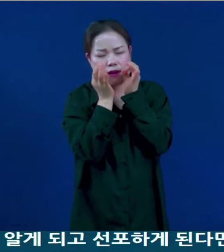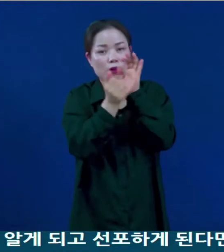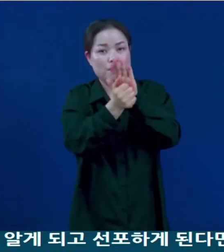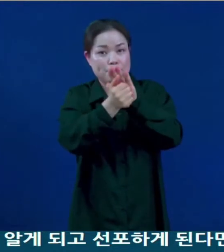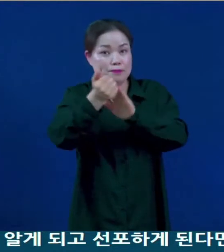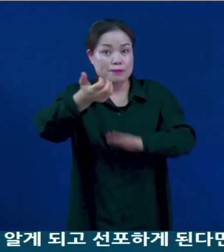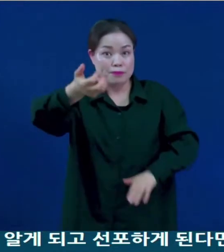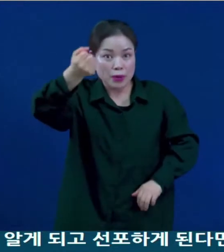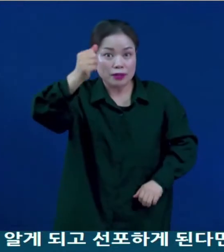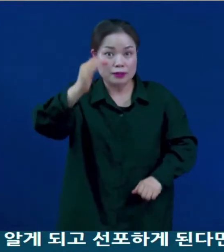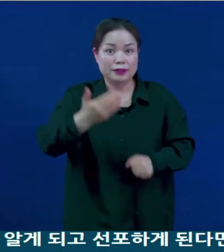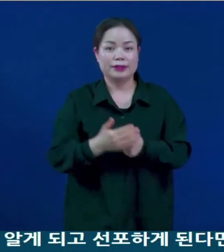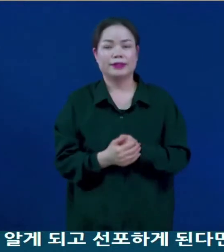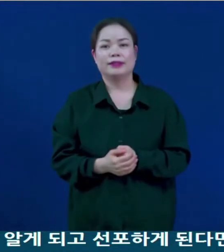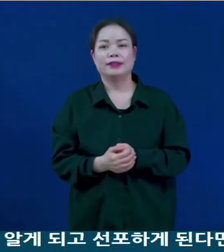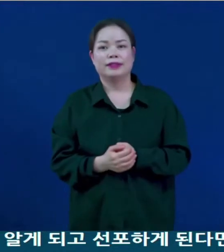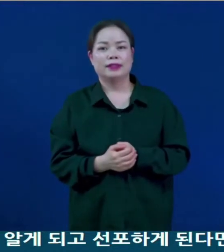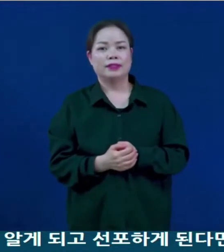될 것입니다.